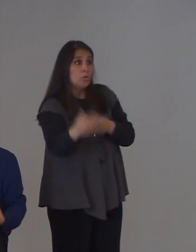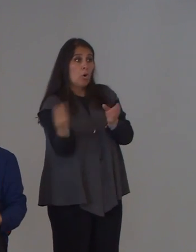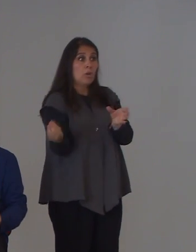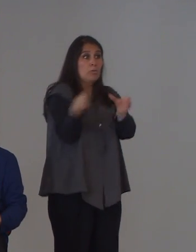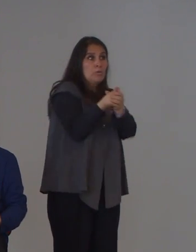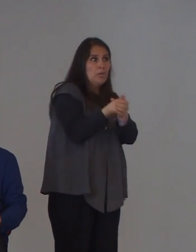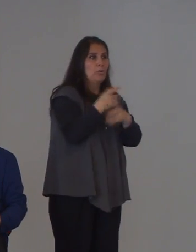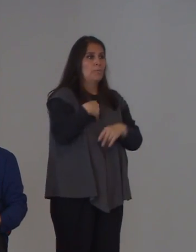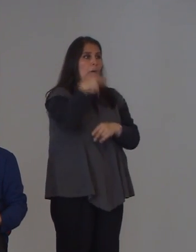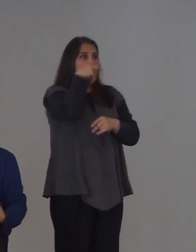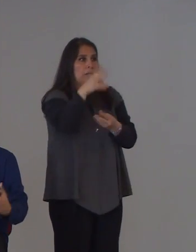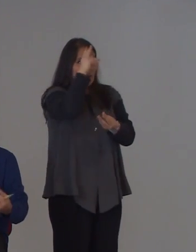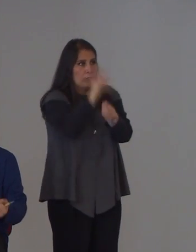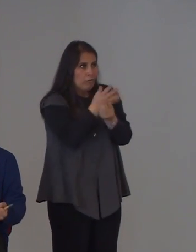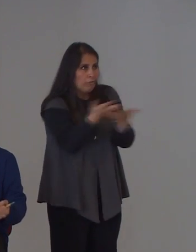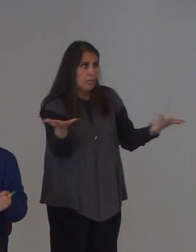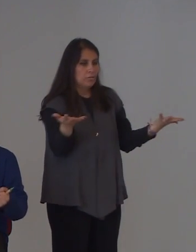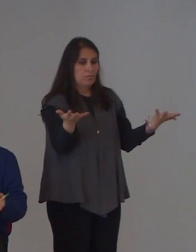niño diverso a ser